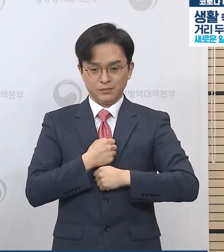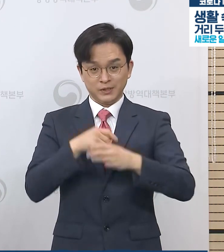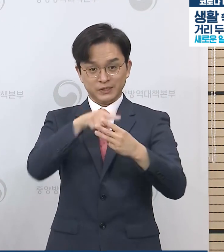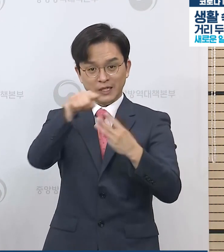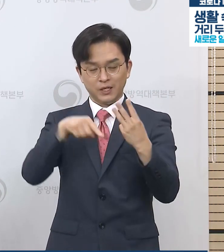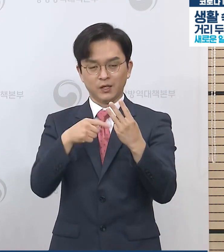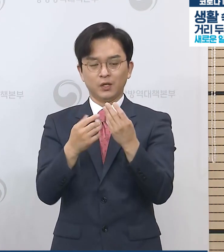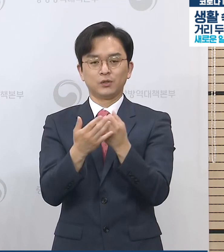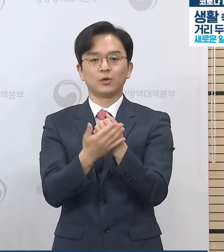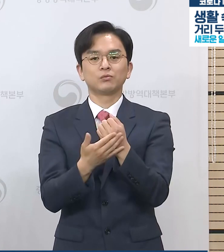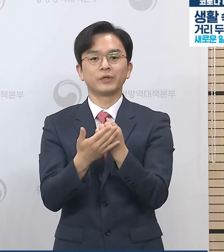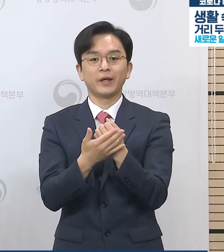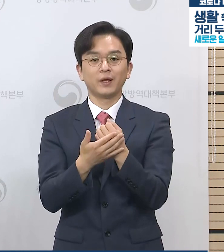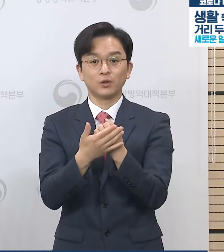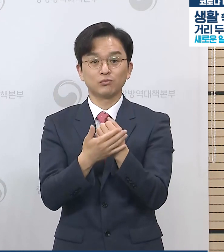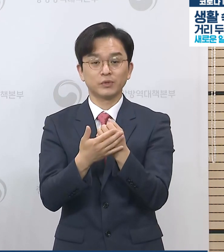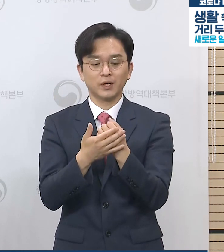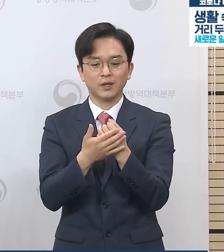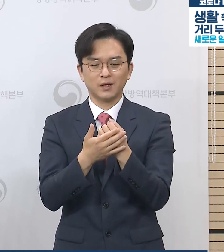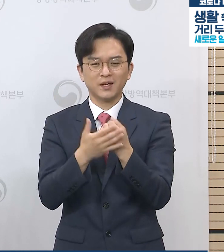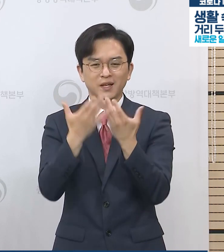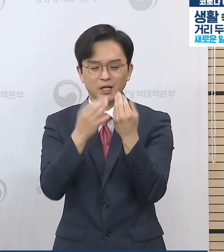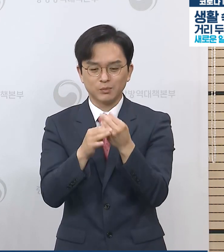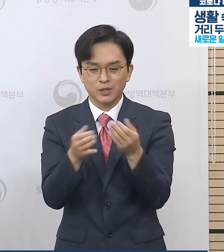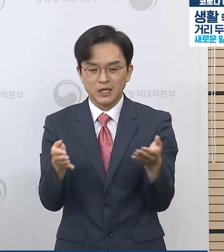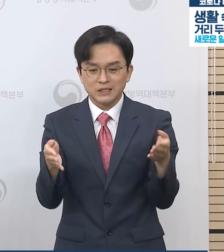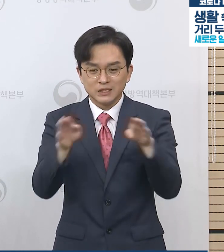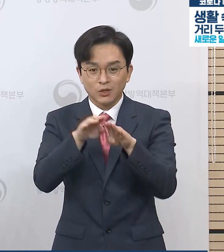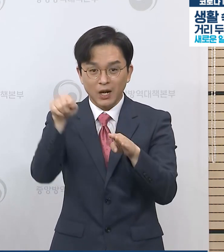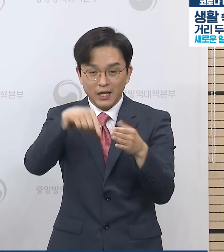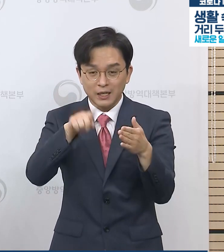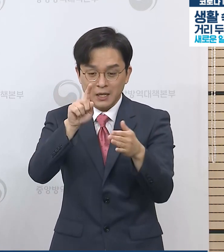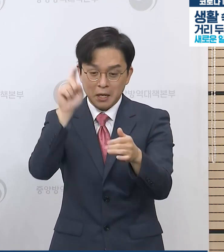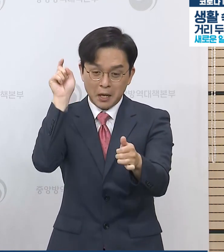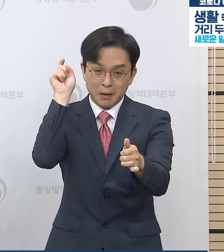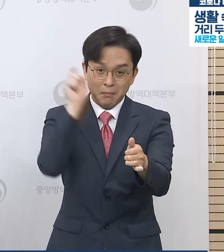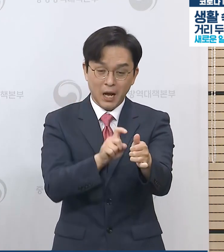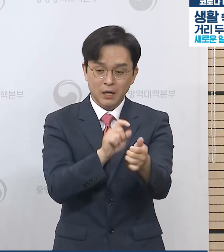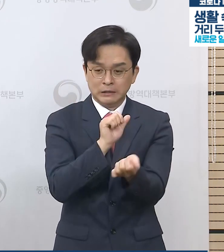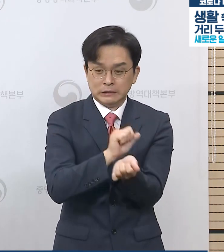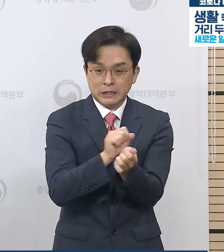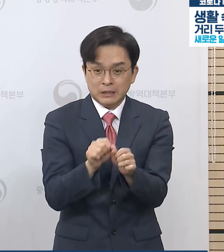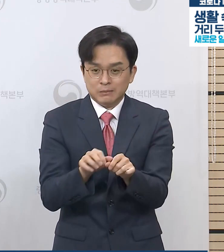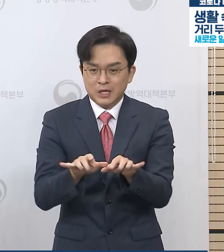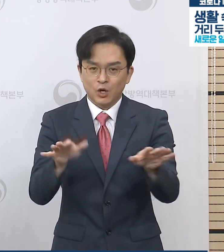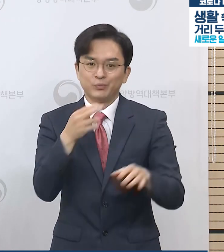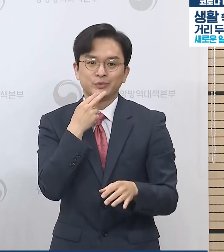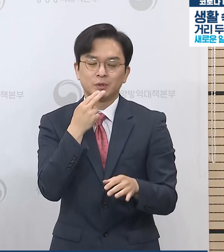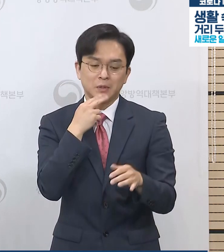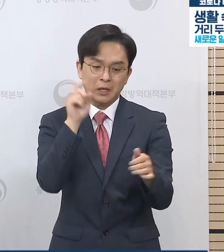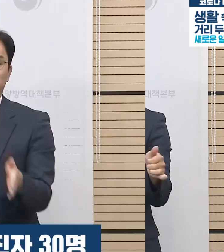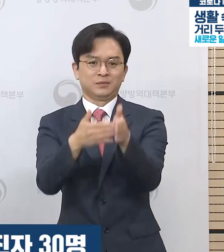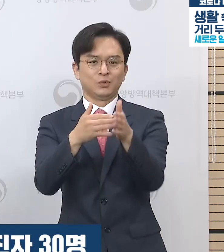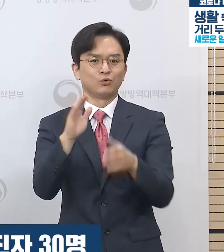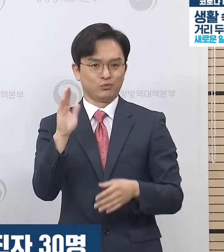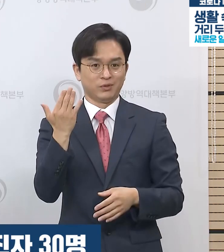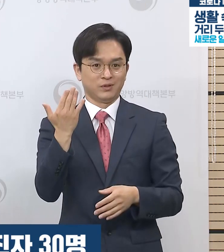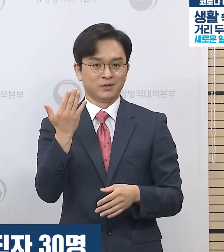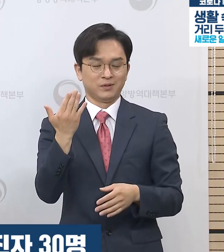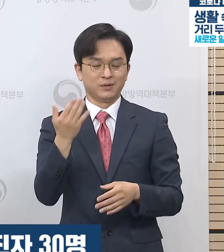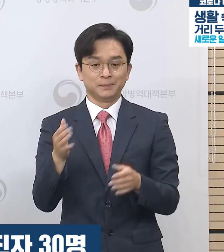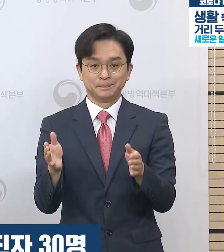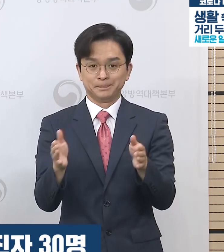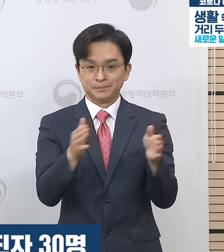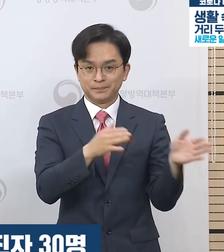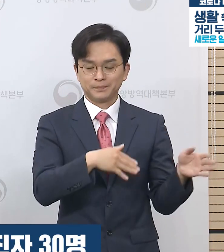코로나19가 침입했을 때 피해 규모가 매우 작게 발생하는 것을 발견할 수 있었습니다. 다음으로